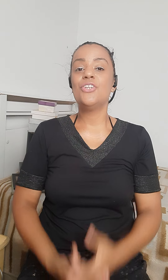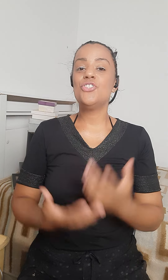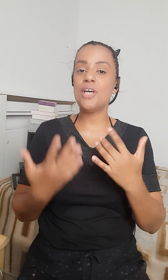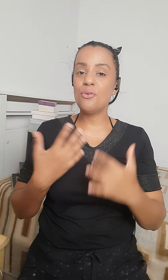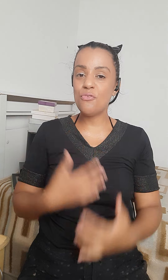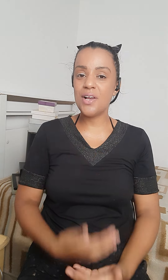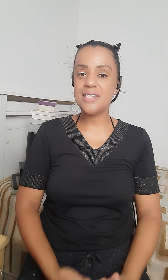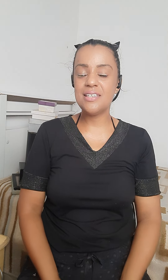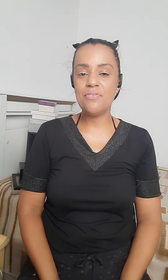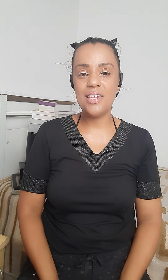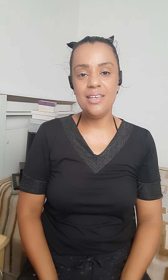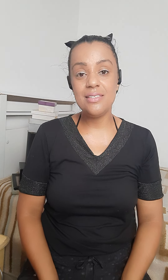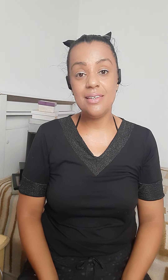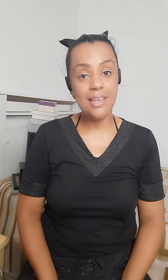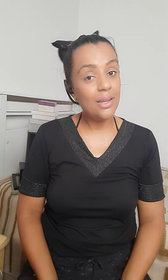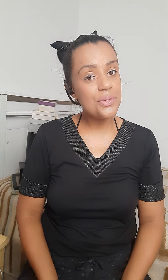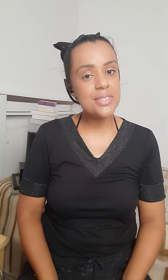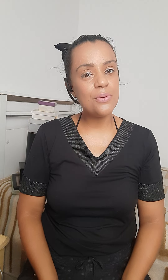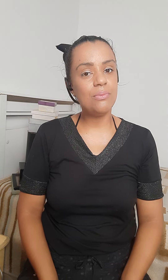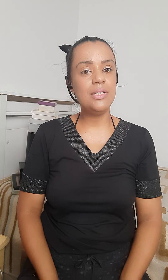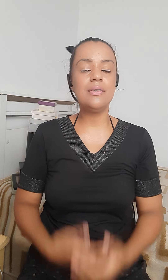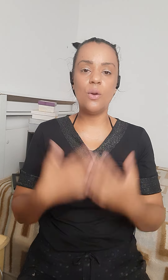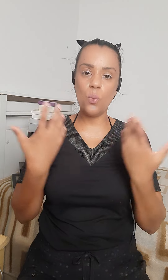já não faz referência e nem alusão. Então,